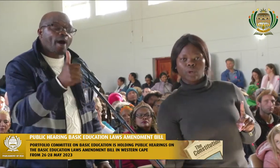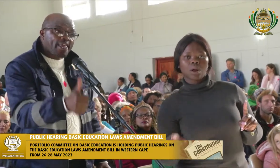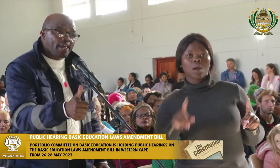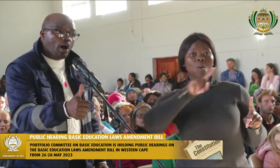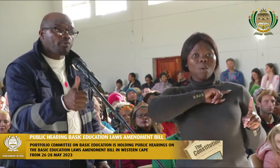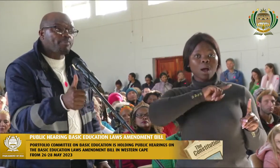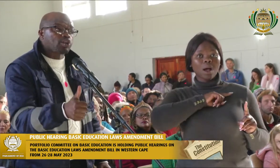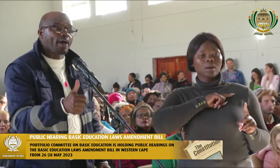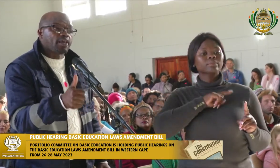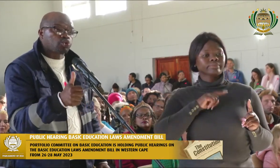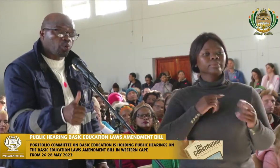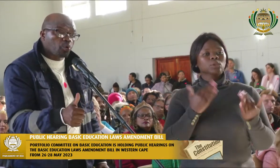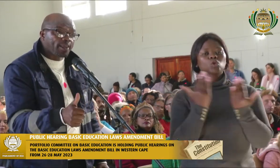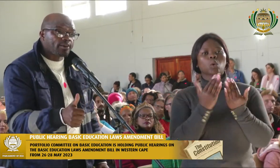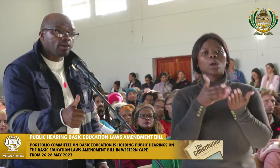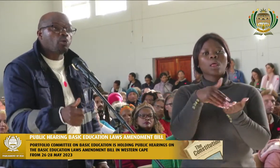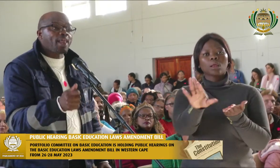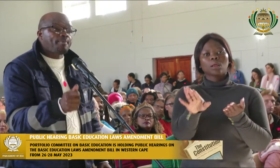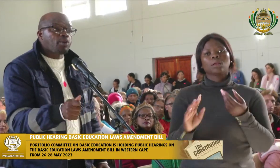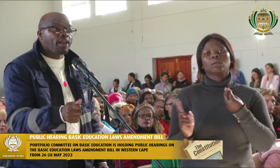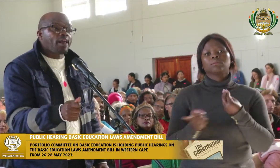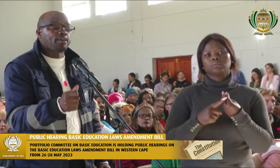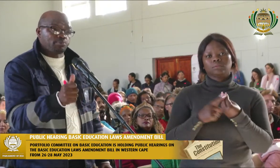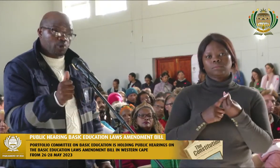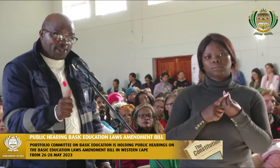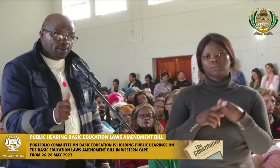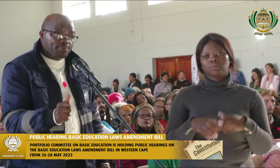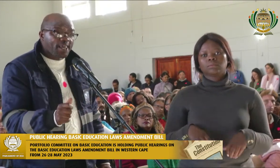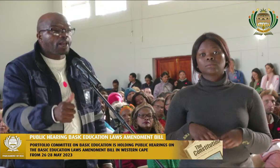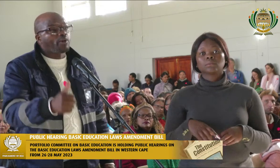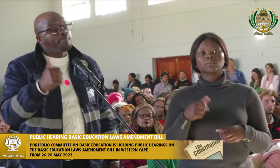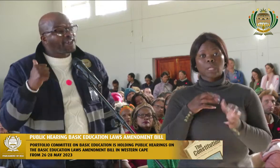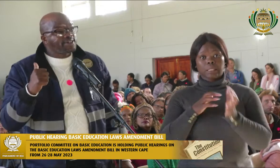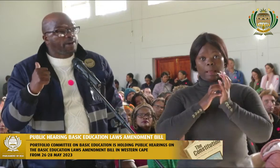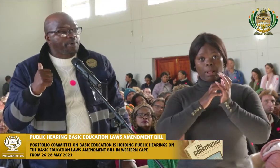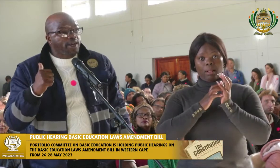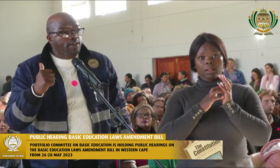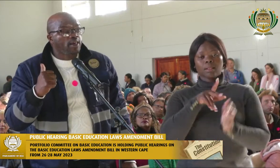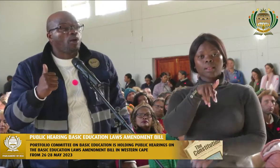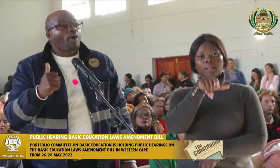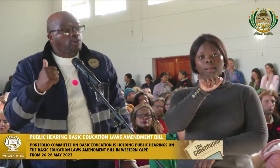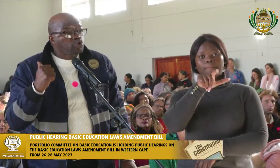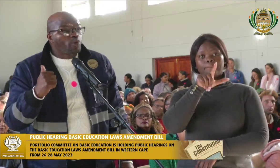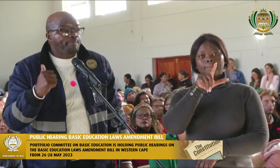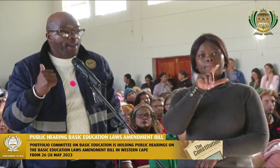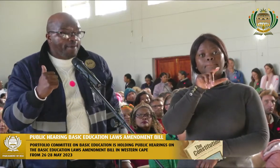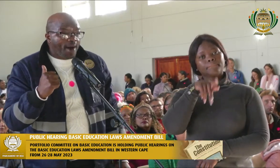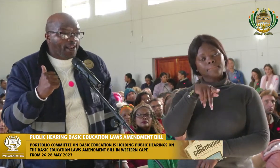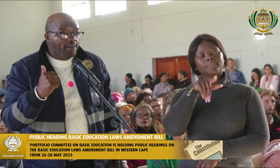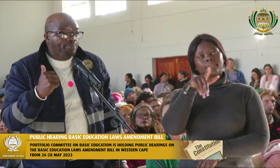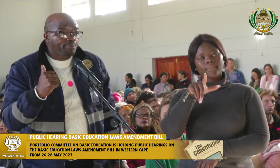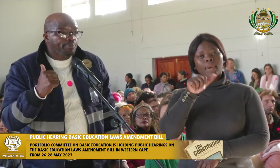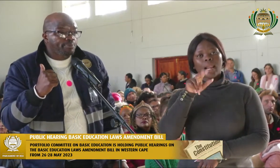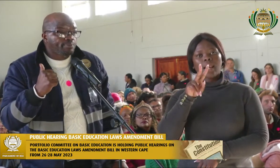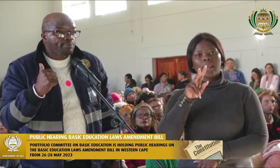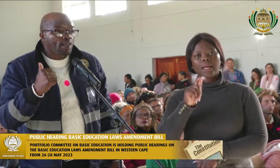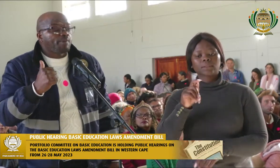isizathu kwayeka ukubethwa esikolweni. Kunabantwana ngikwenzela umzekelo ePlatin the Bay kwanokuthula